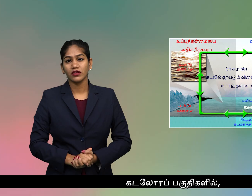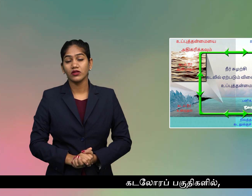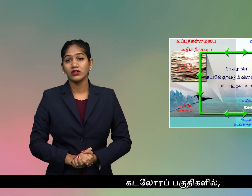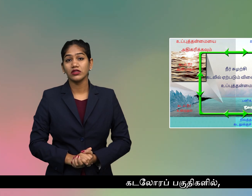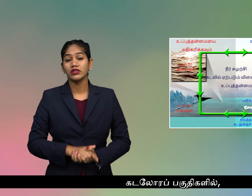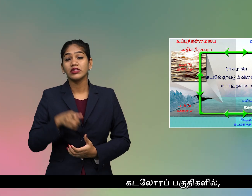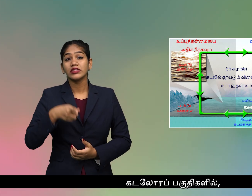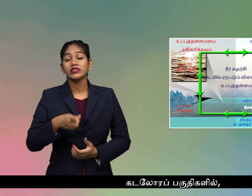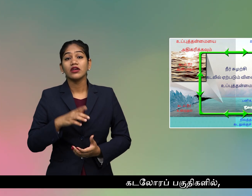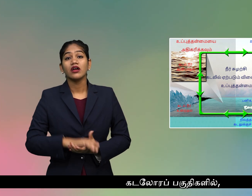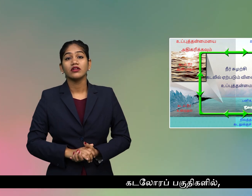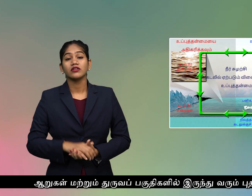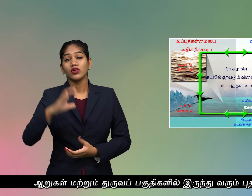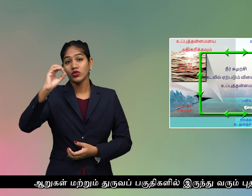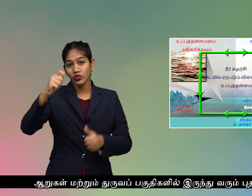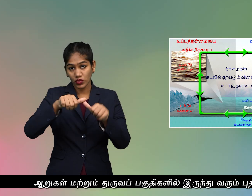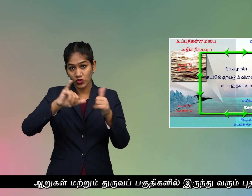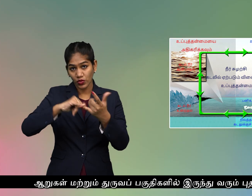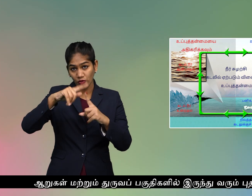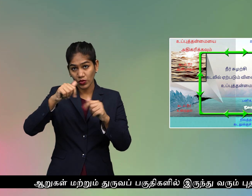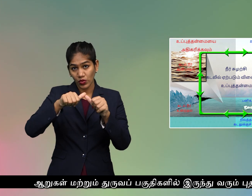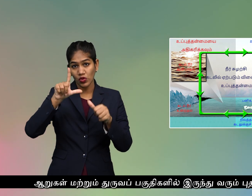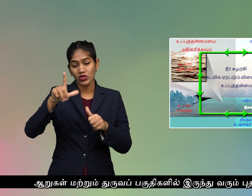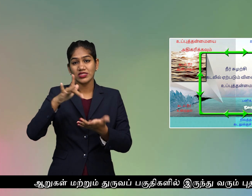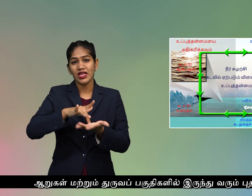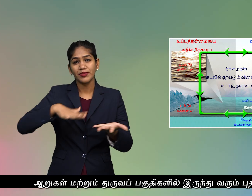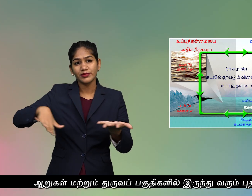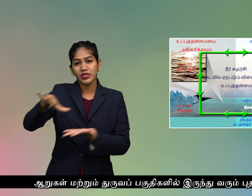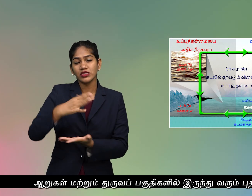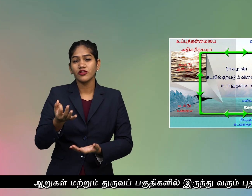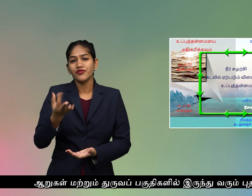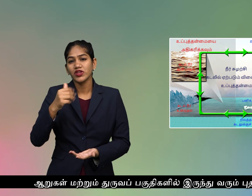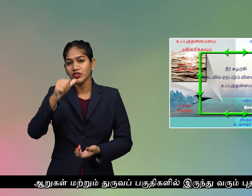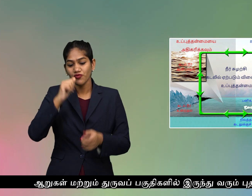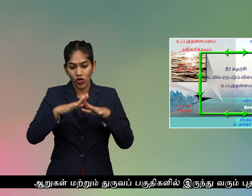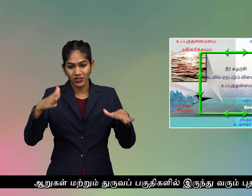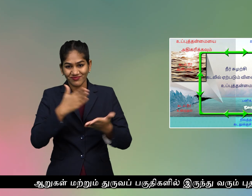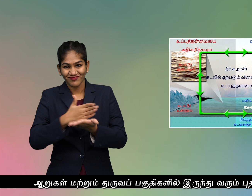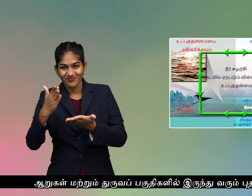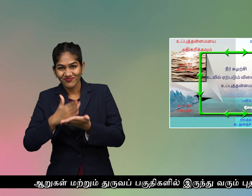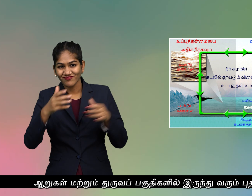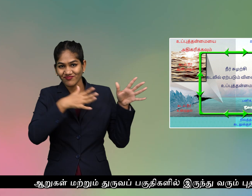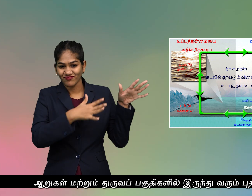கடலோர பகுதிகளில் ஆறுகள் மற்றும் துருவப் பகுதிகளில் இருந்து வரும் புதிய நீரோட்டம்,